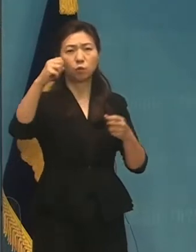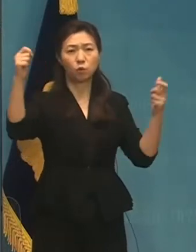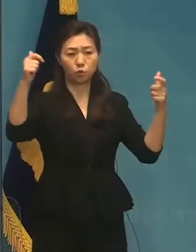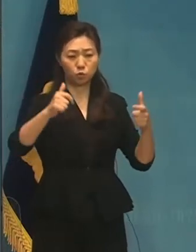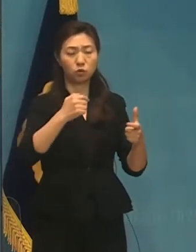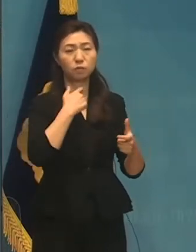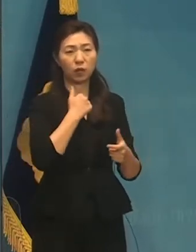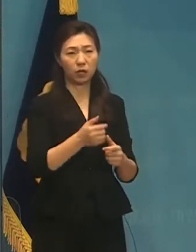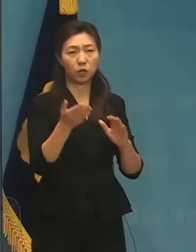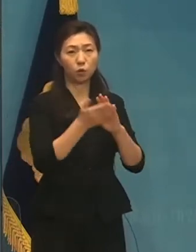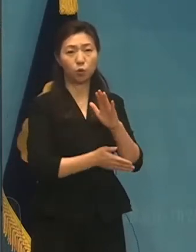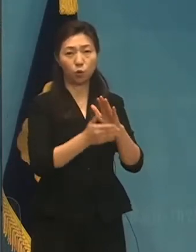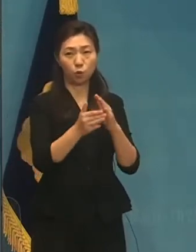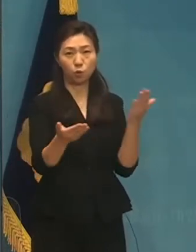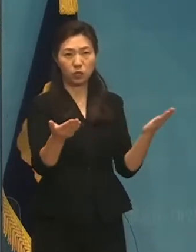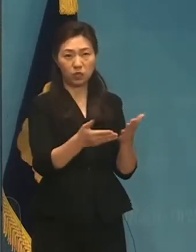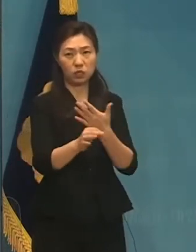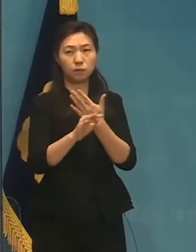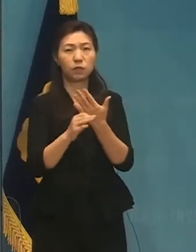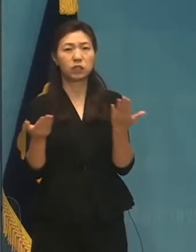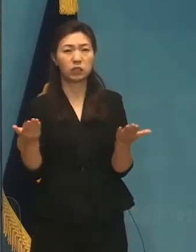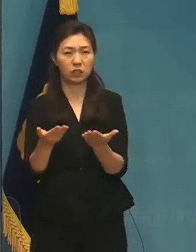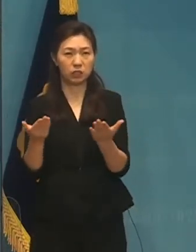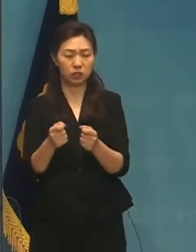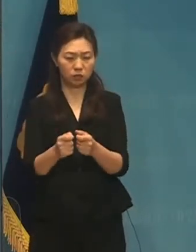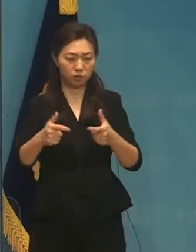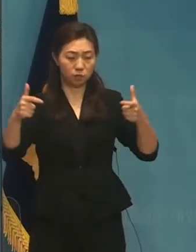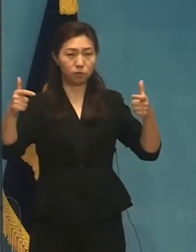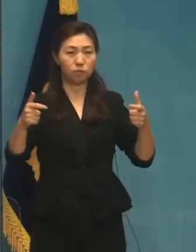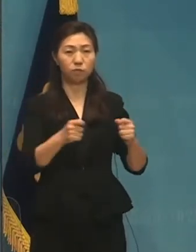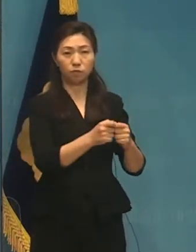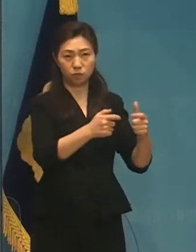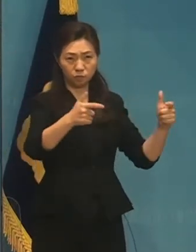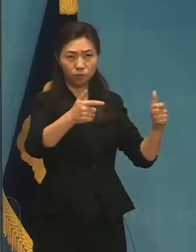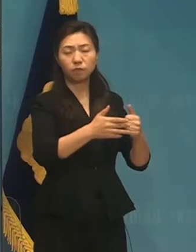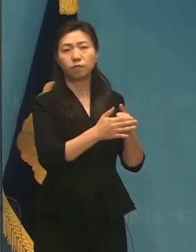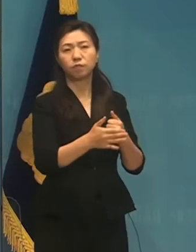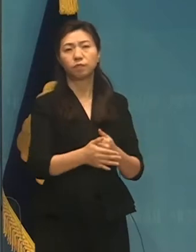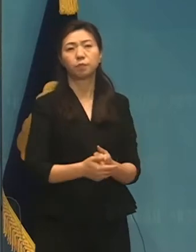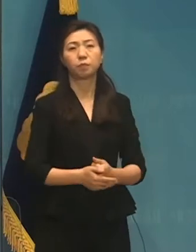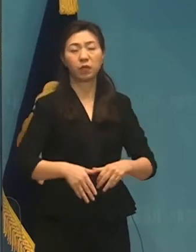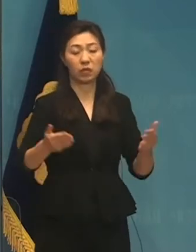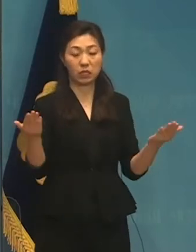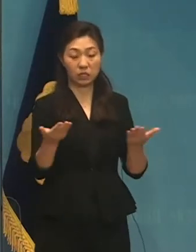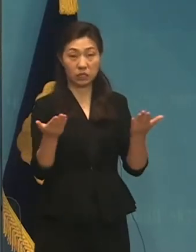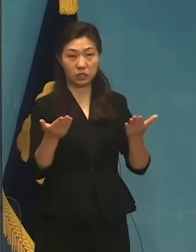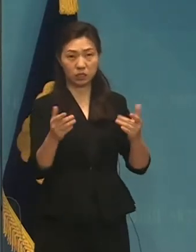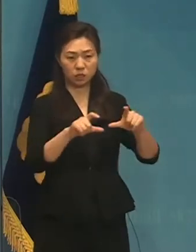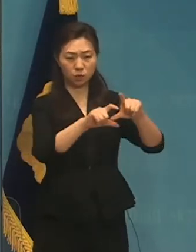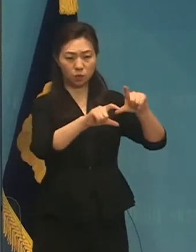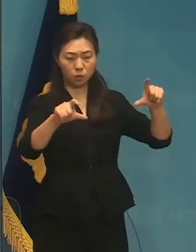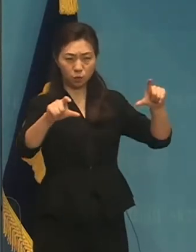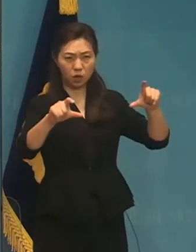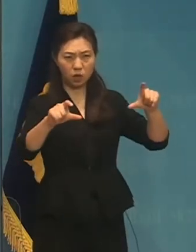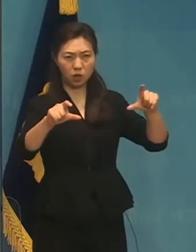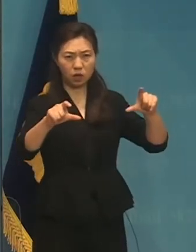공공근로 확대와 비정규직 확대를 통해 일자리 통계를 기만하고 있는